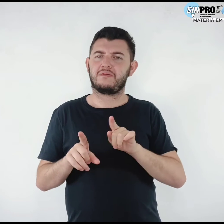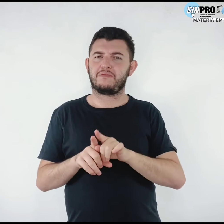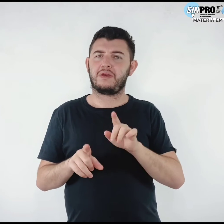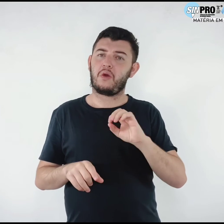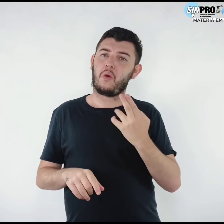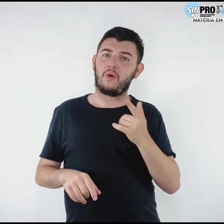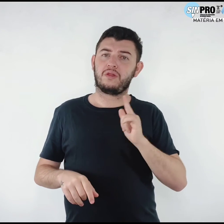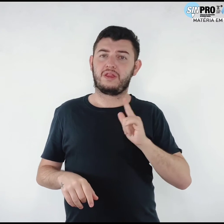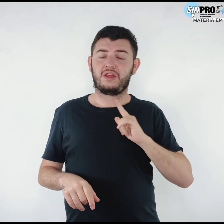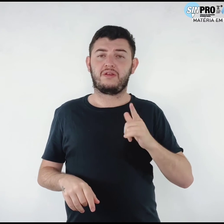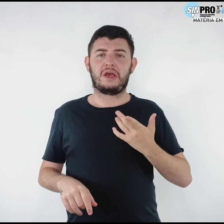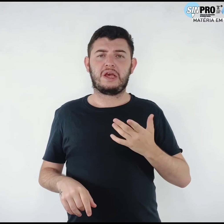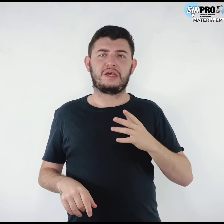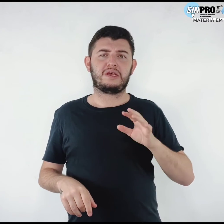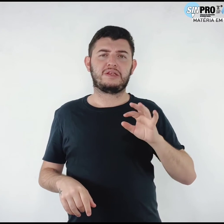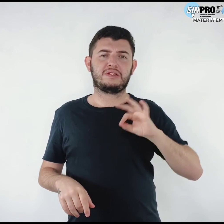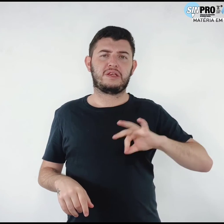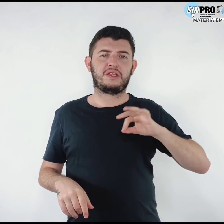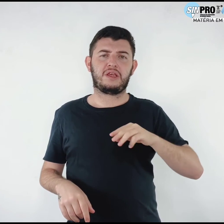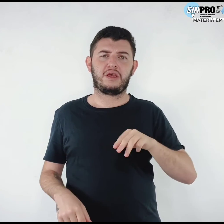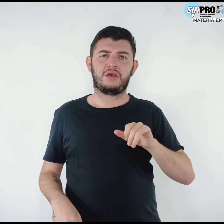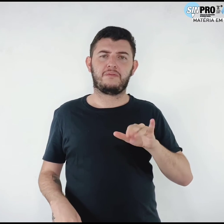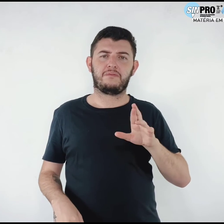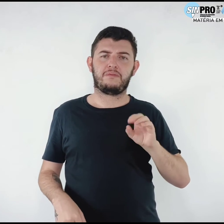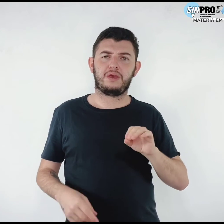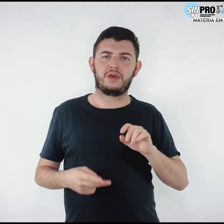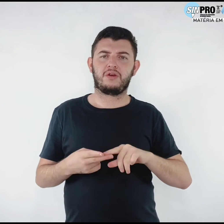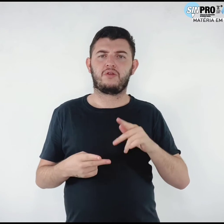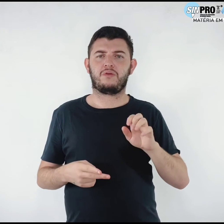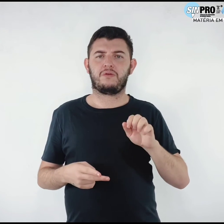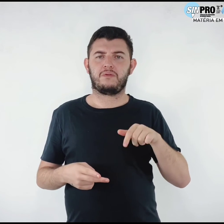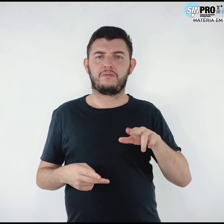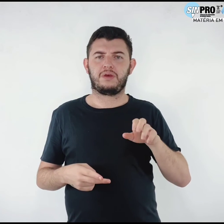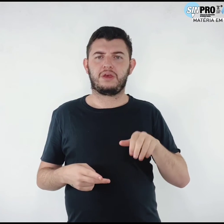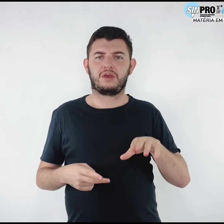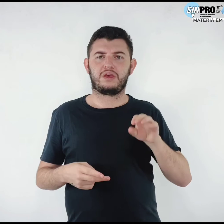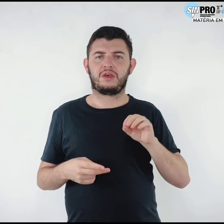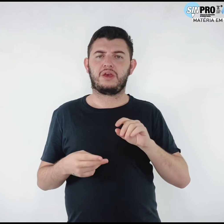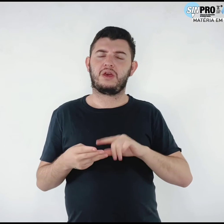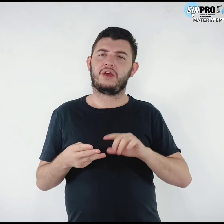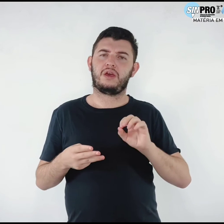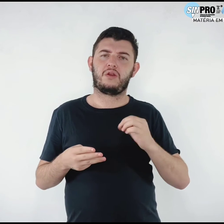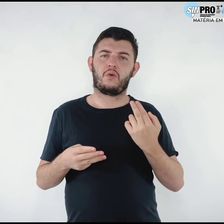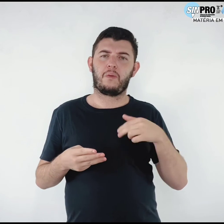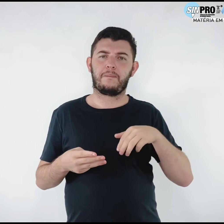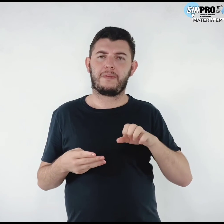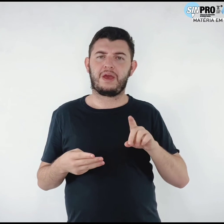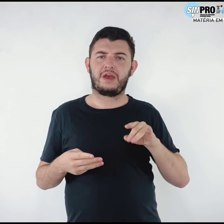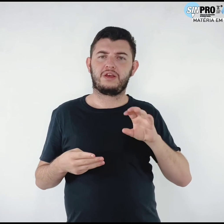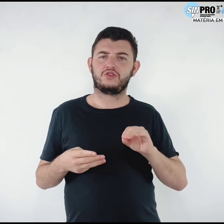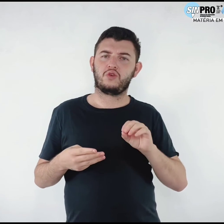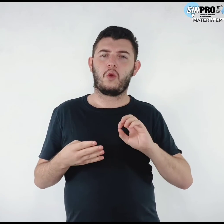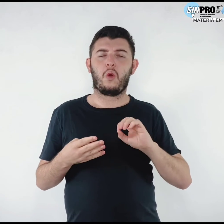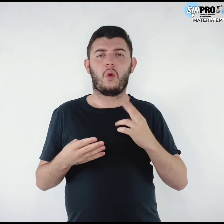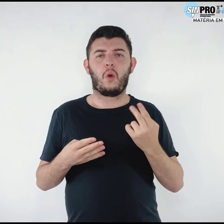de micro, pequenos, médios e até alguns grandes negócios, os quais não são